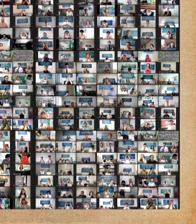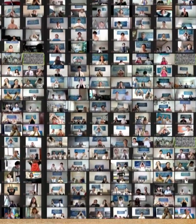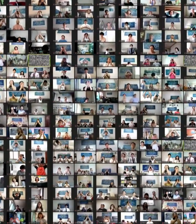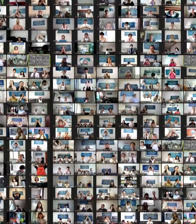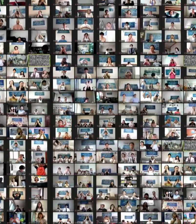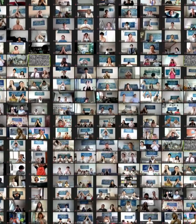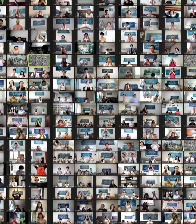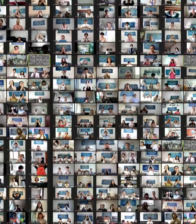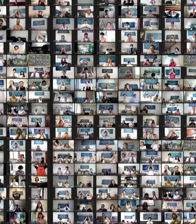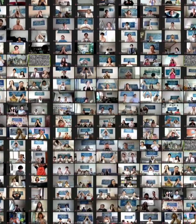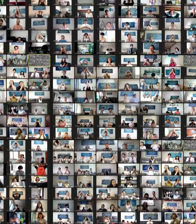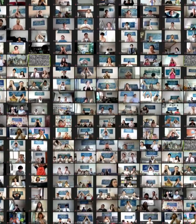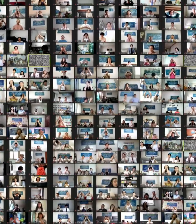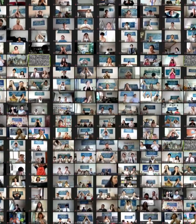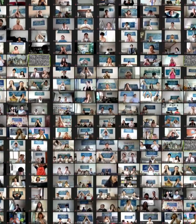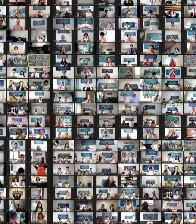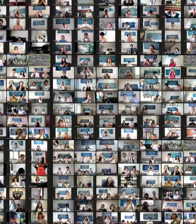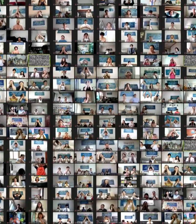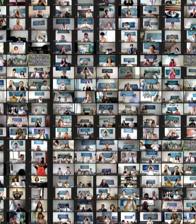할렐루야.